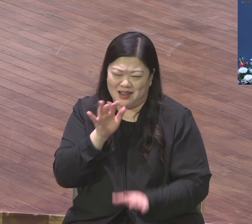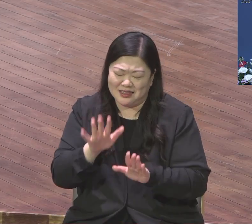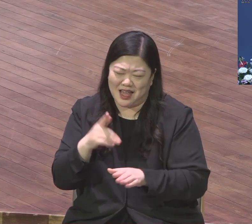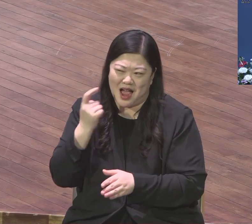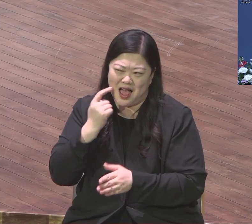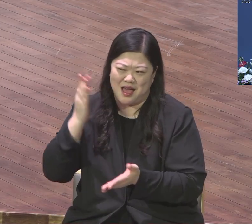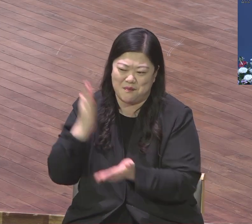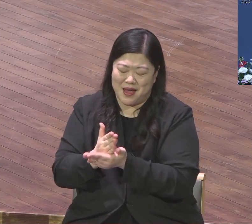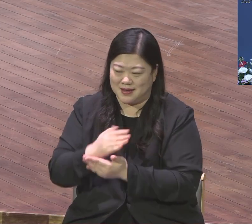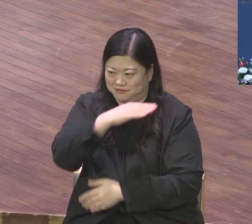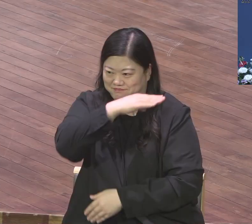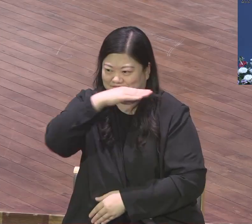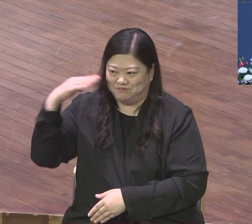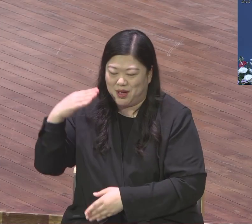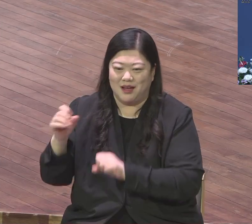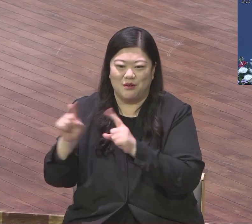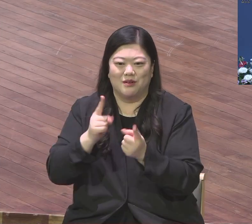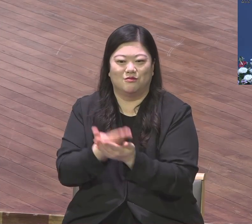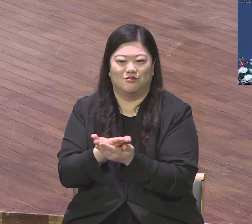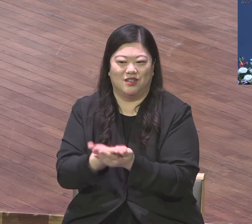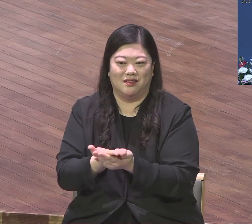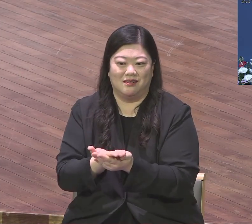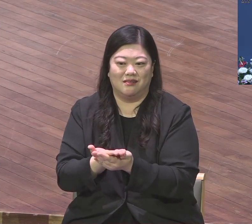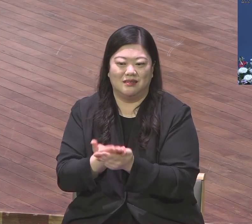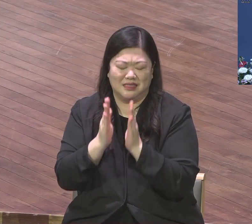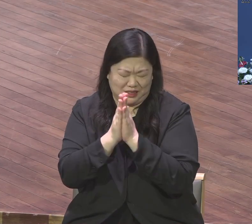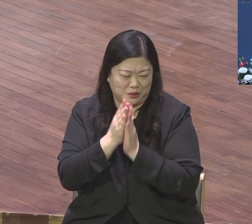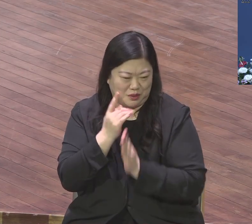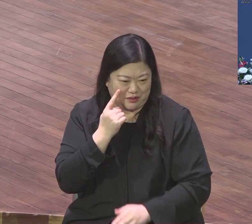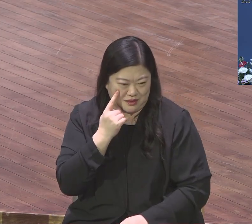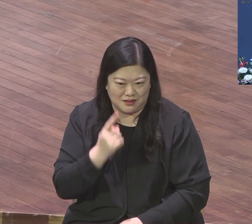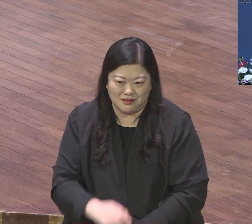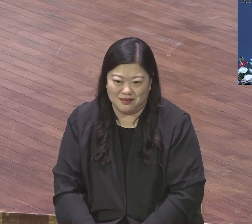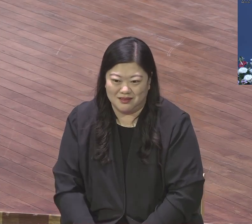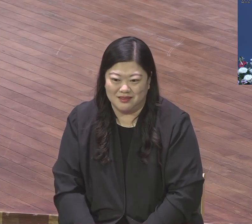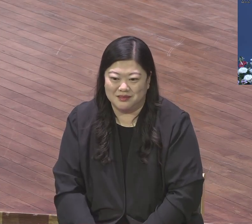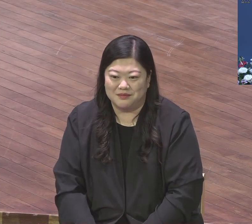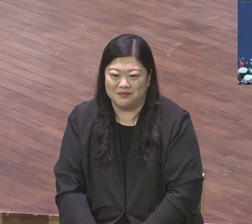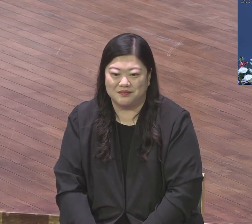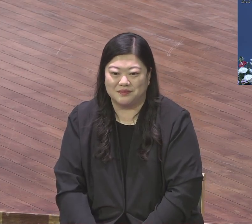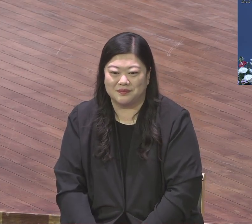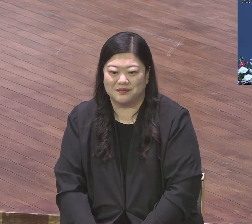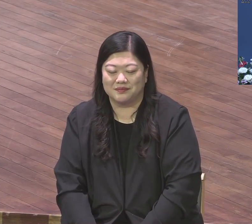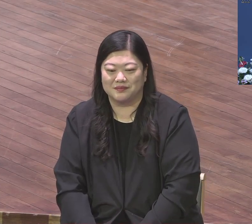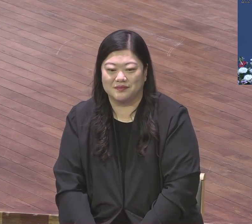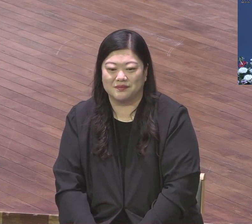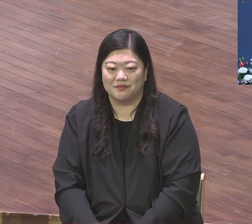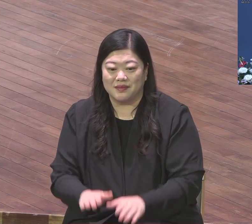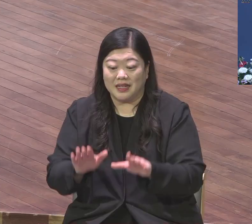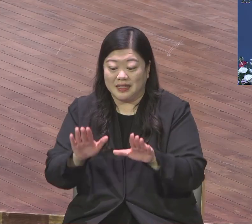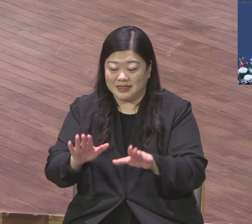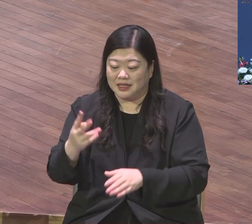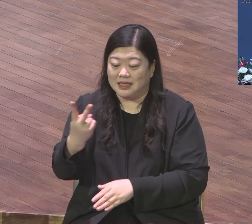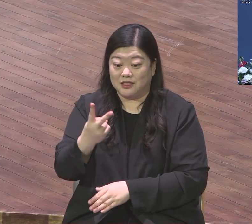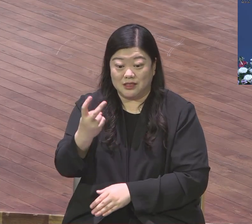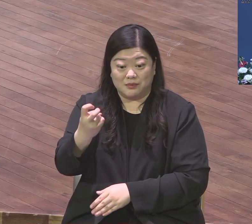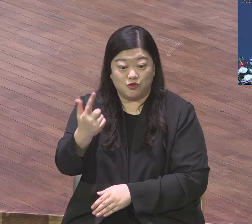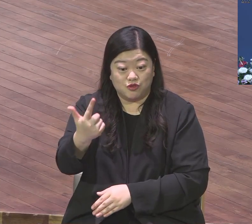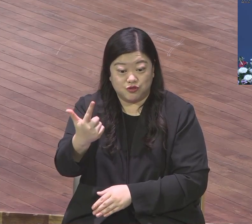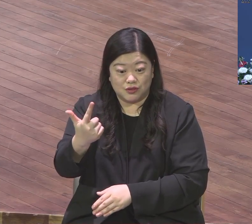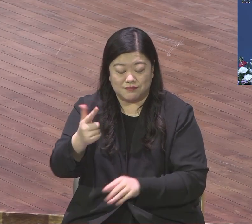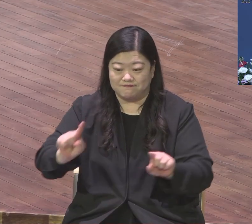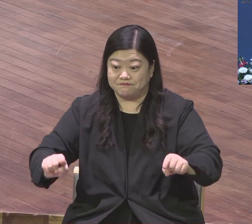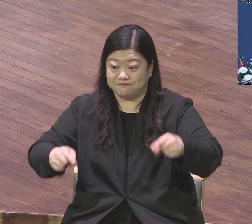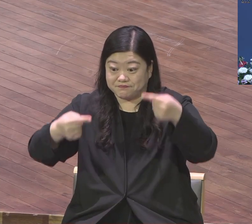주옵소서. 사실 이 말씀은요 하나님께서 우리에게 2026년 언약의 메시지를